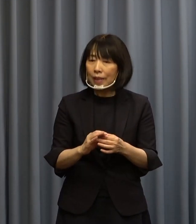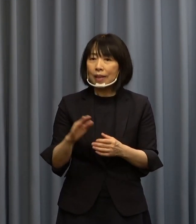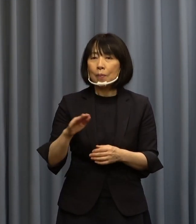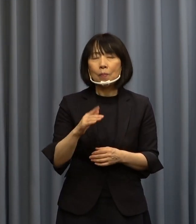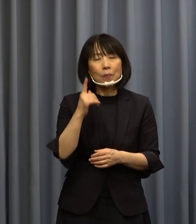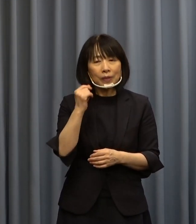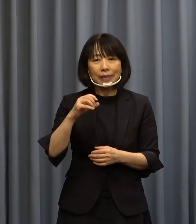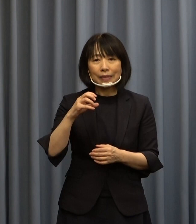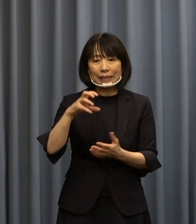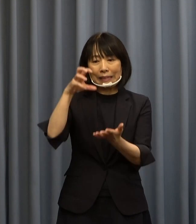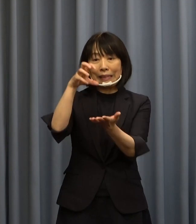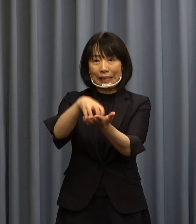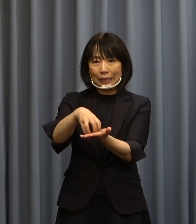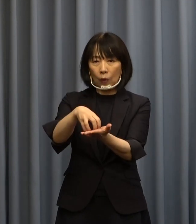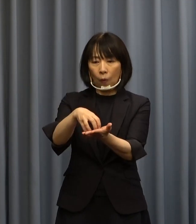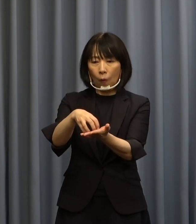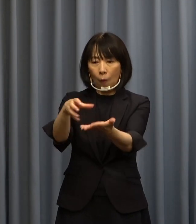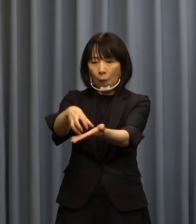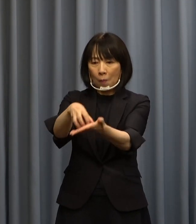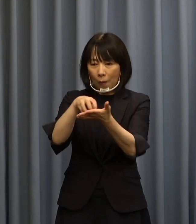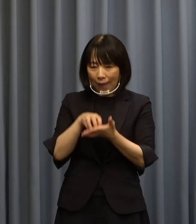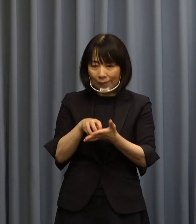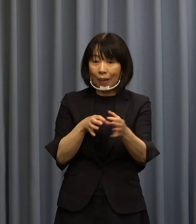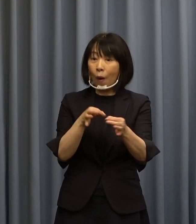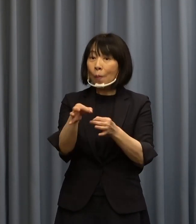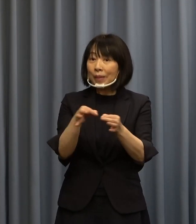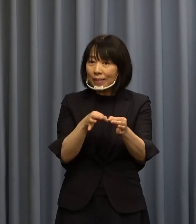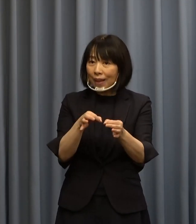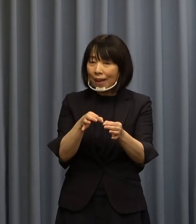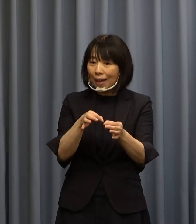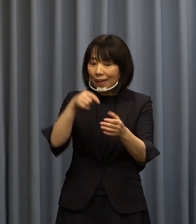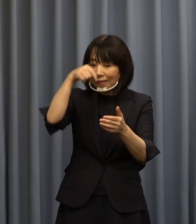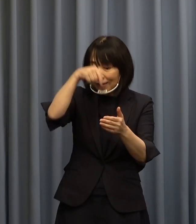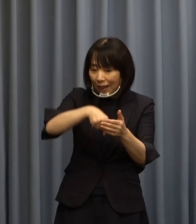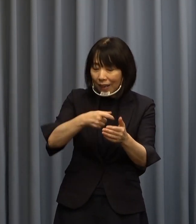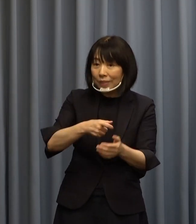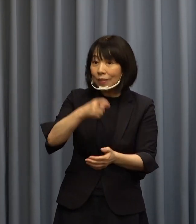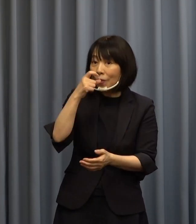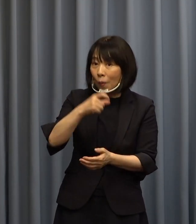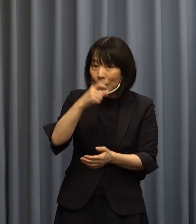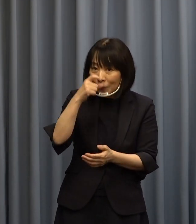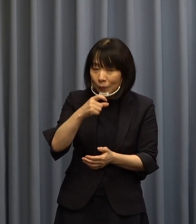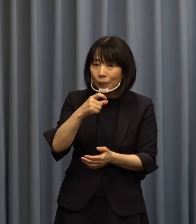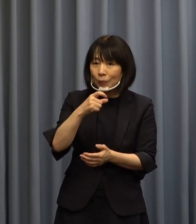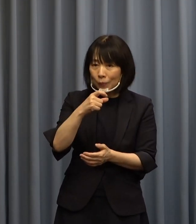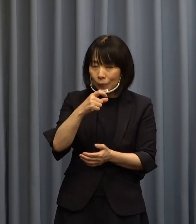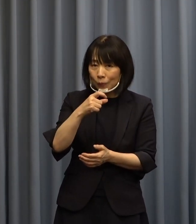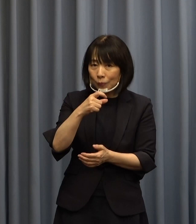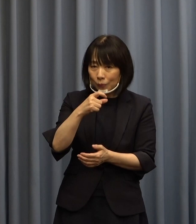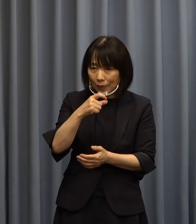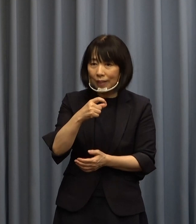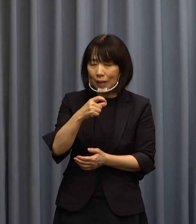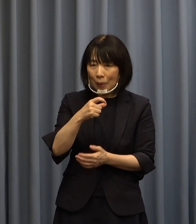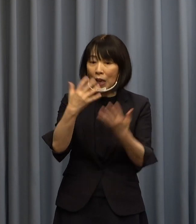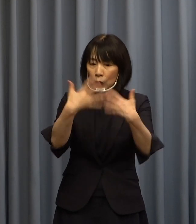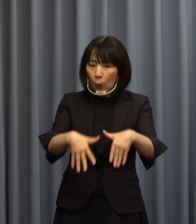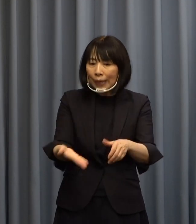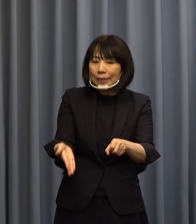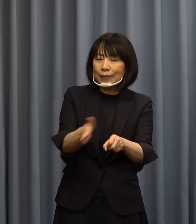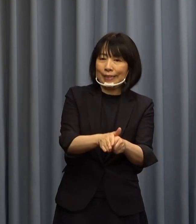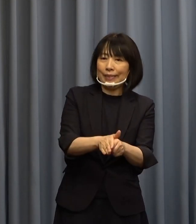で一定の条件現状の条件で飲酒をできるようにする一定の条件で